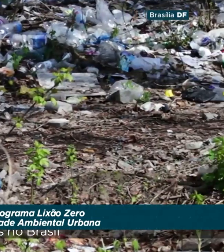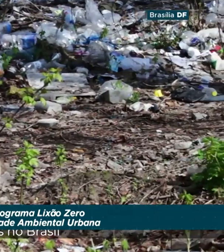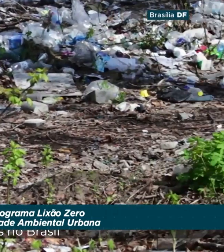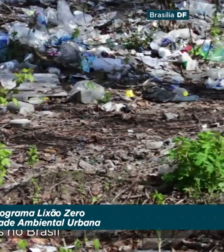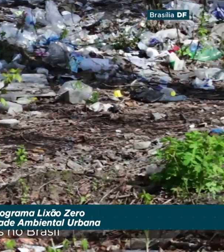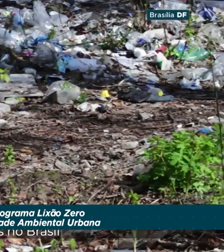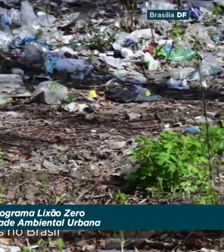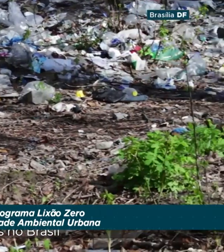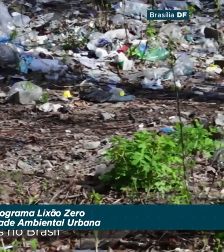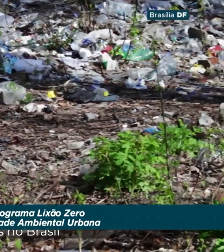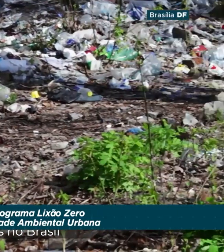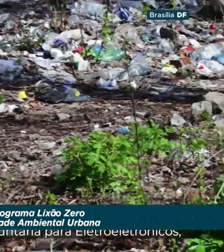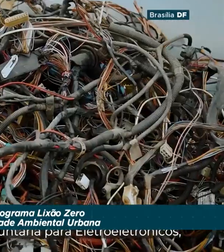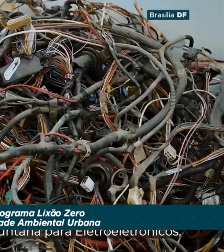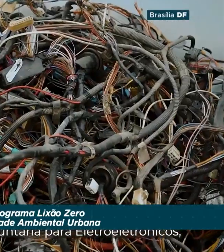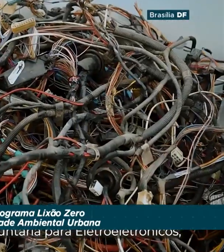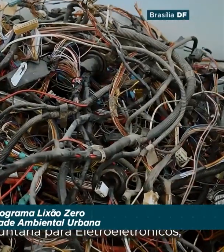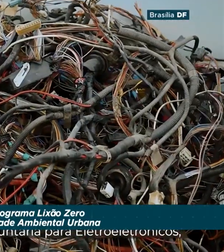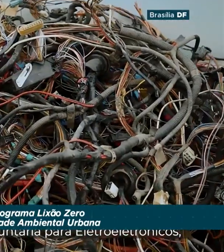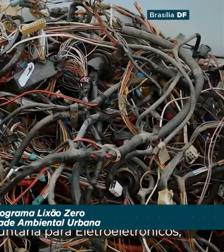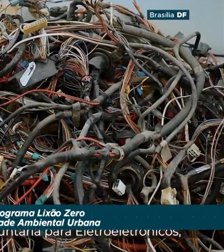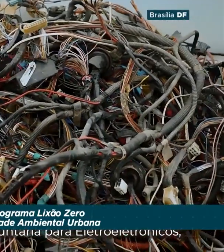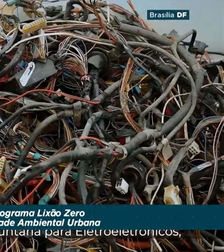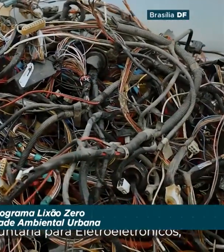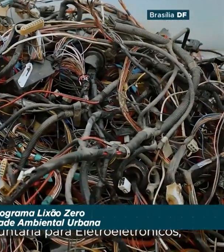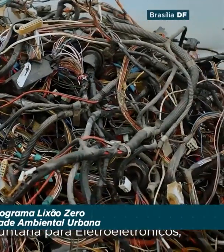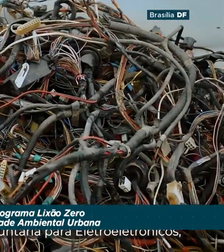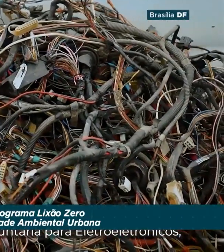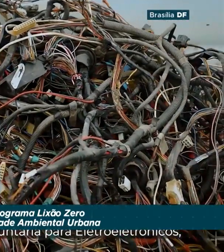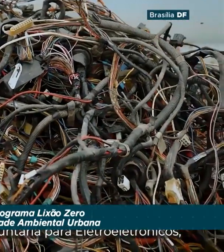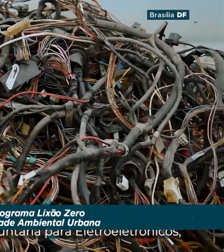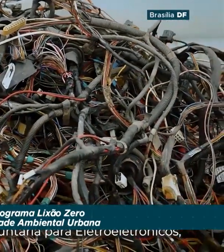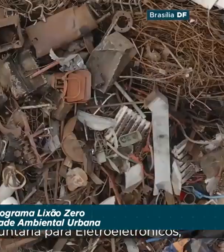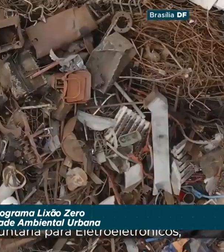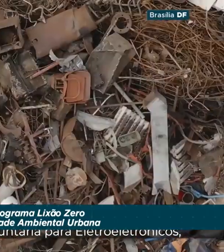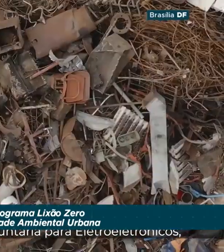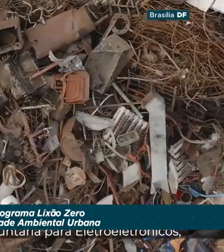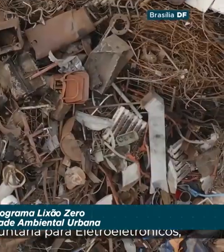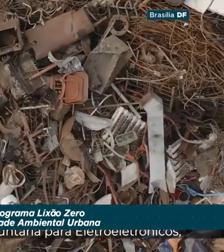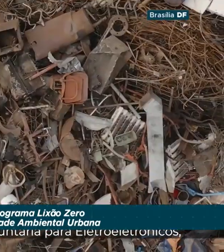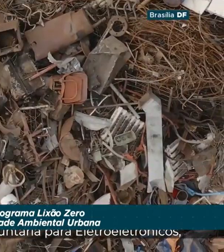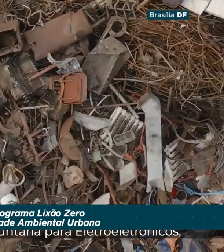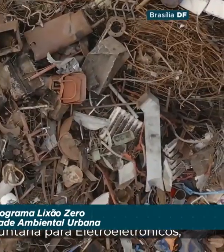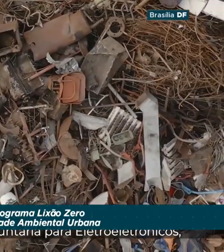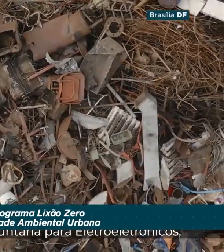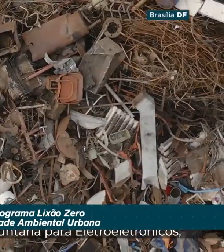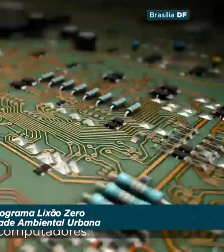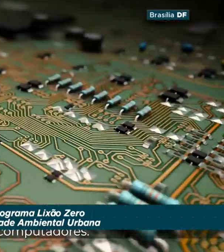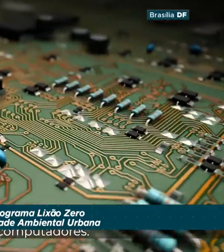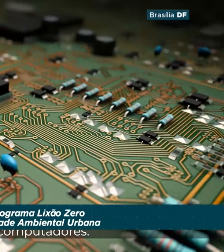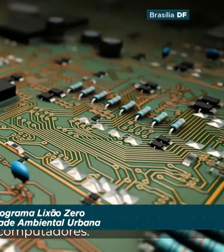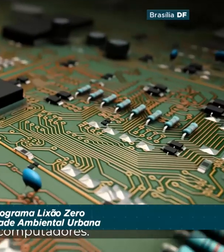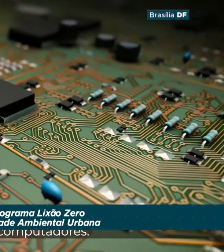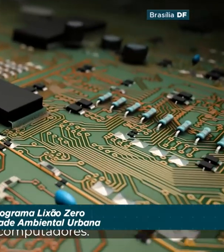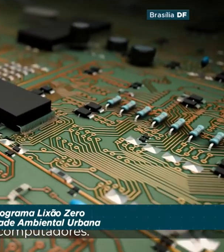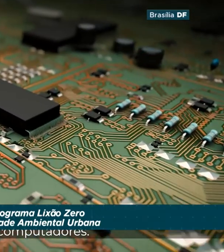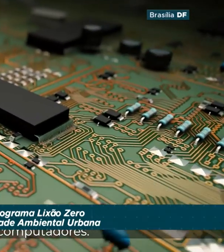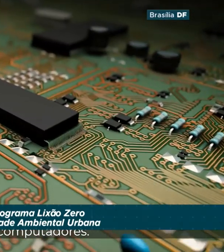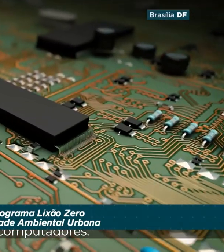Sólidos, foram criados no Brasil apenas 70 pontos de entrega voluntária para eletroeletrônicos, como